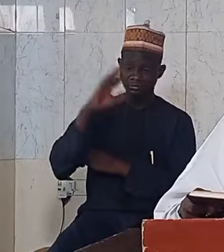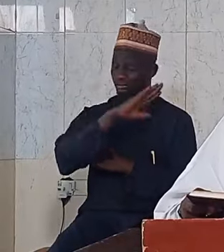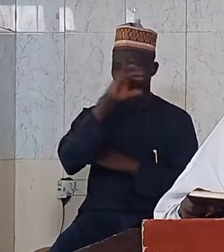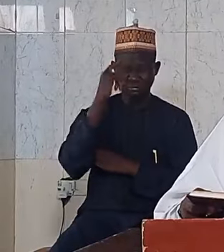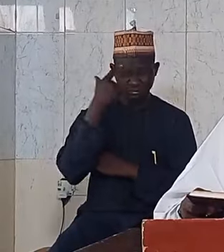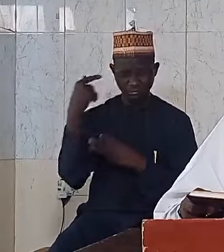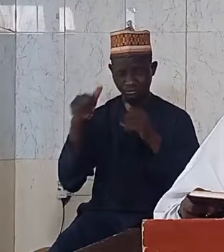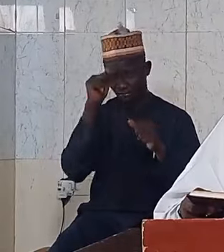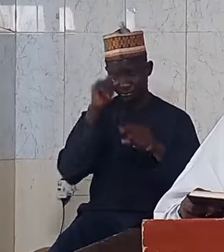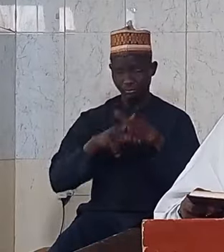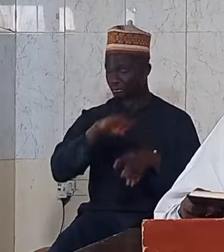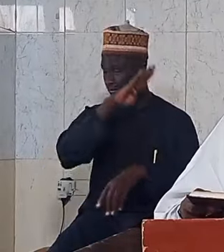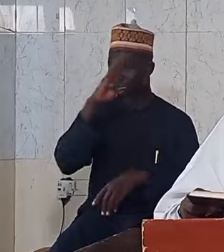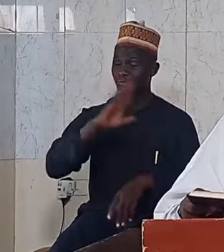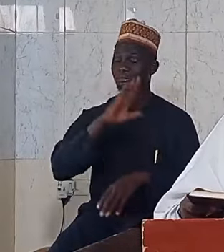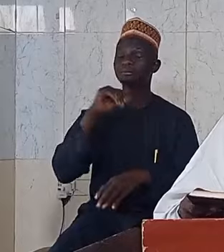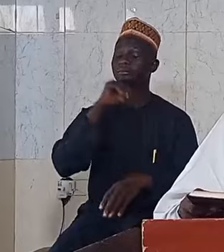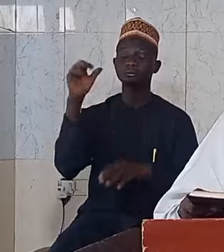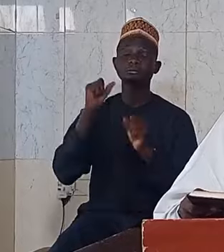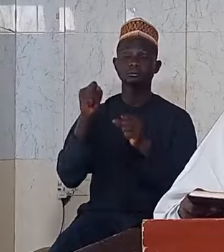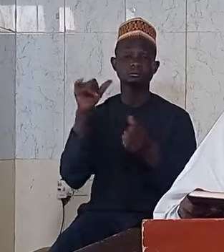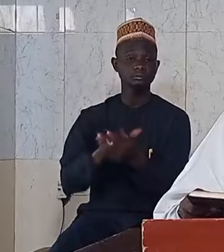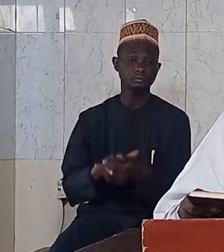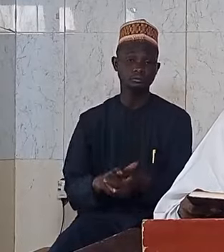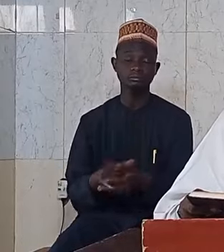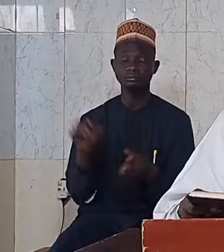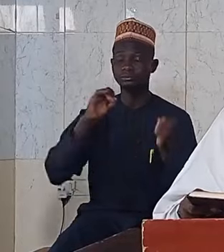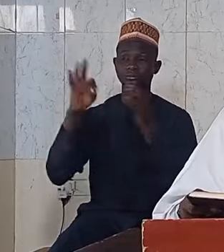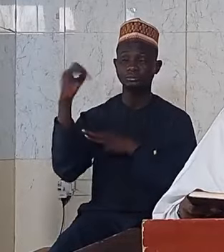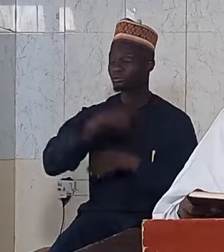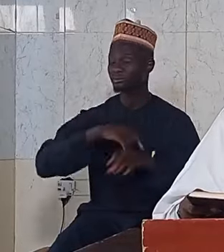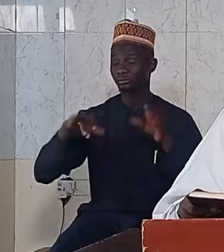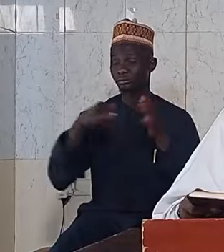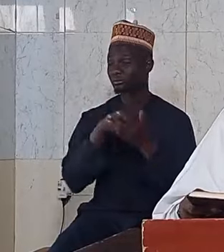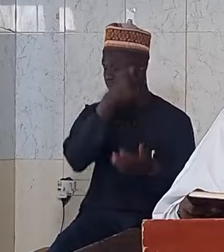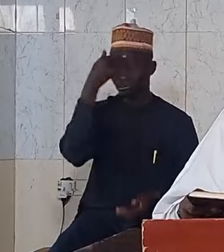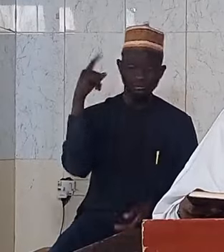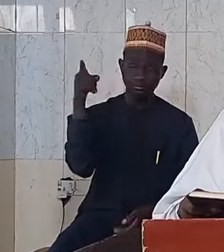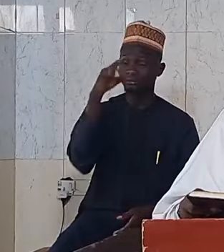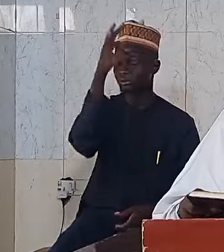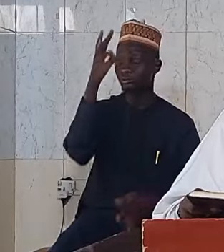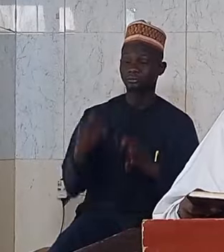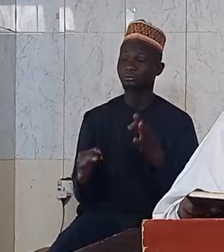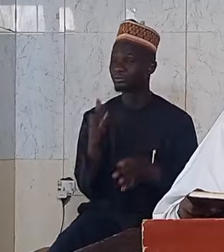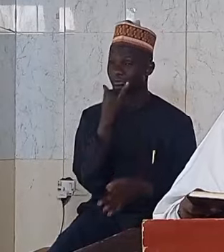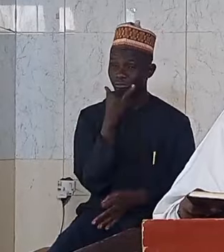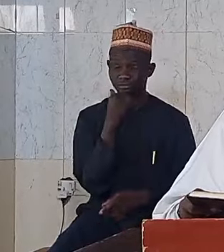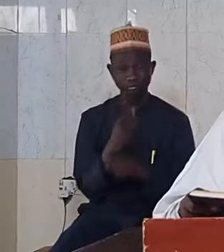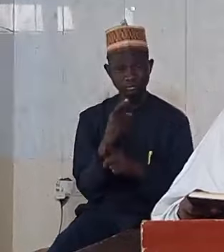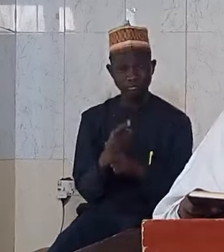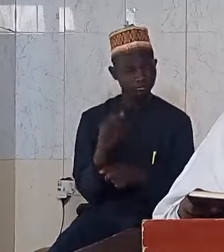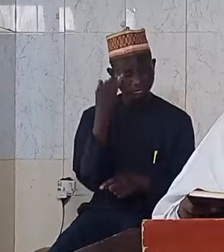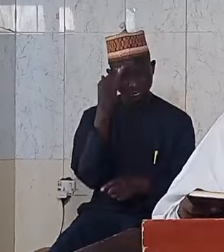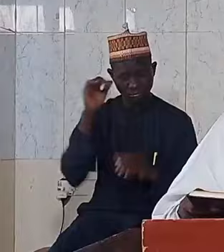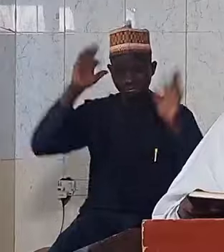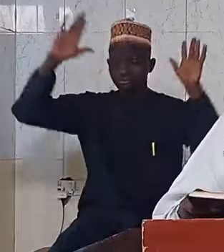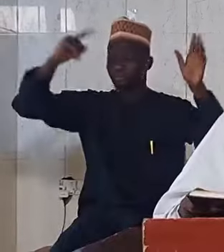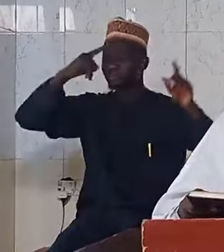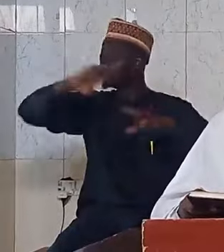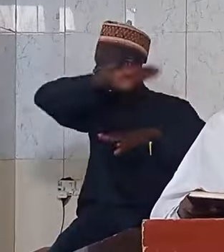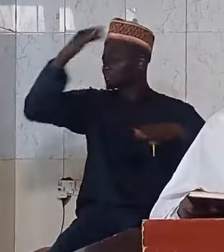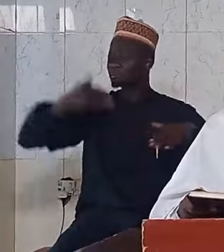tuna Allah da ƙarfafa cewa ya Allah muna yin abin nan don kai ne in ma rayuwarmu ta tafi mun sallama